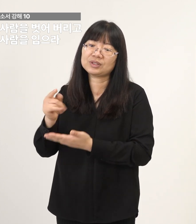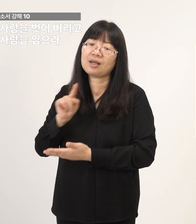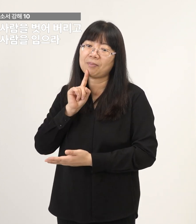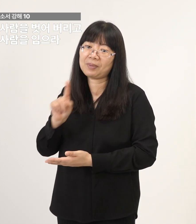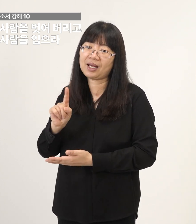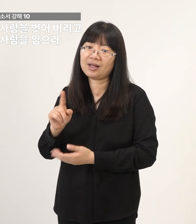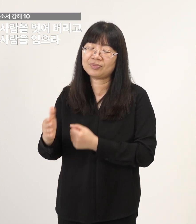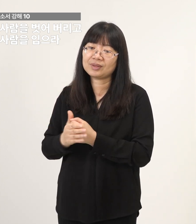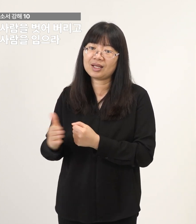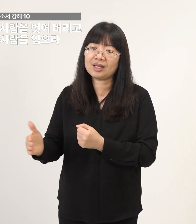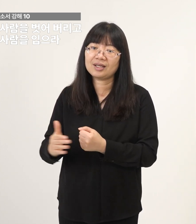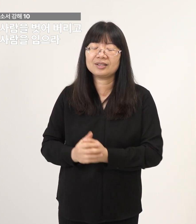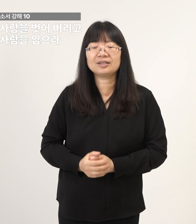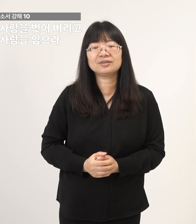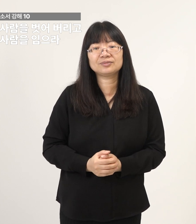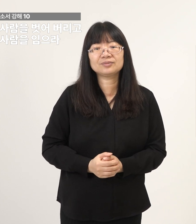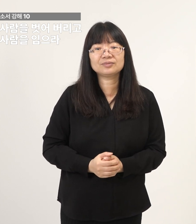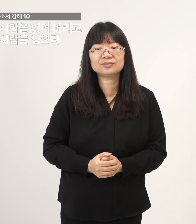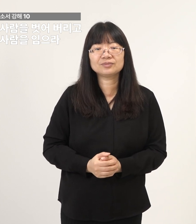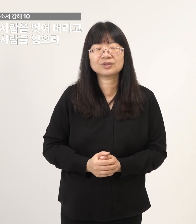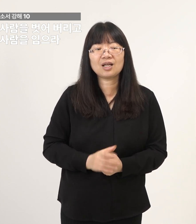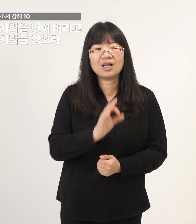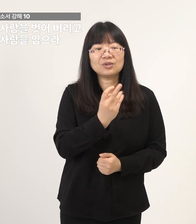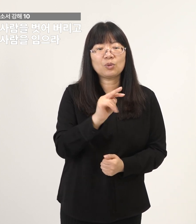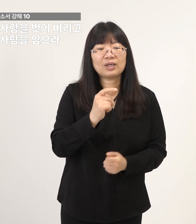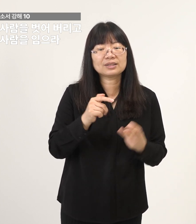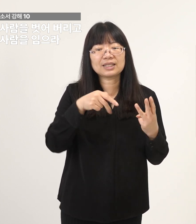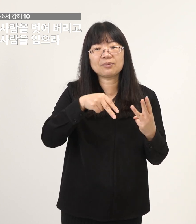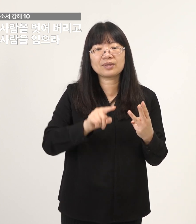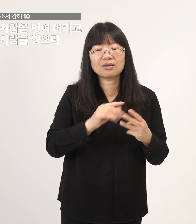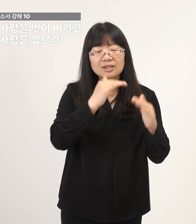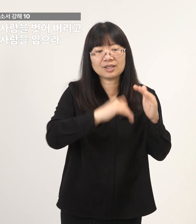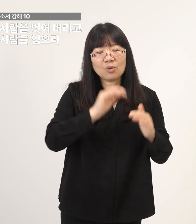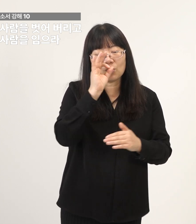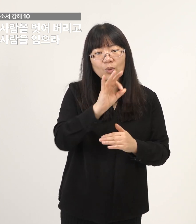생명 교제의 기쁨이에요. 그리스도와